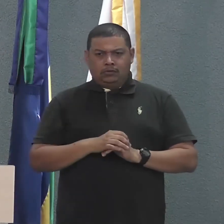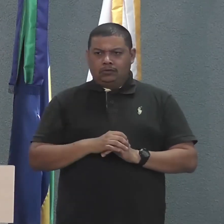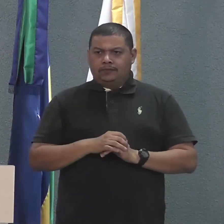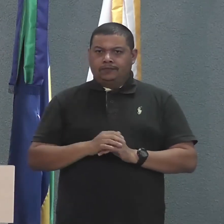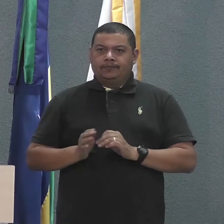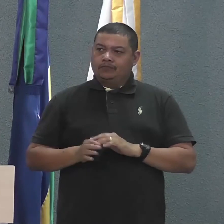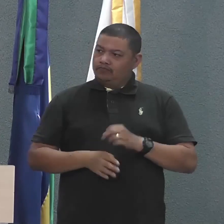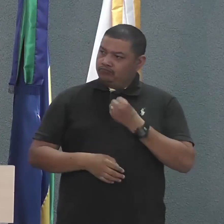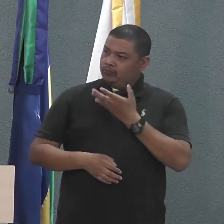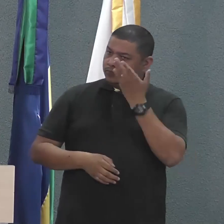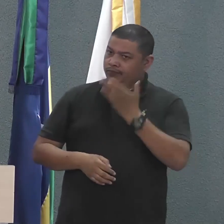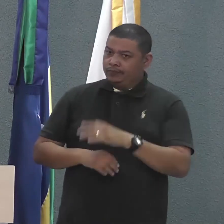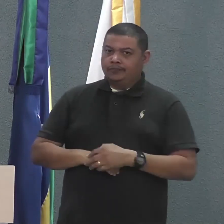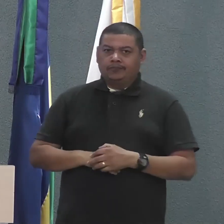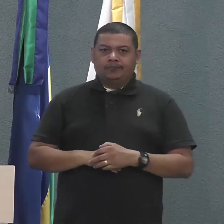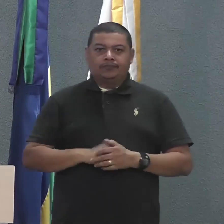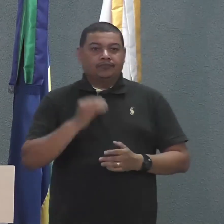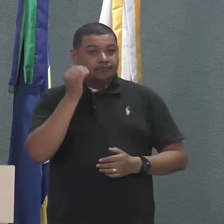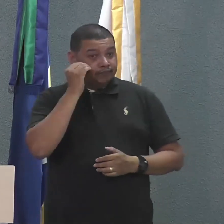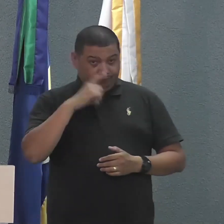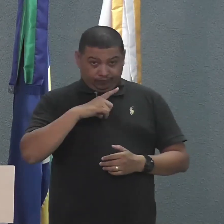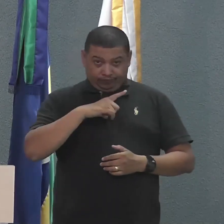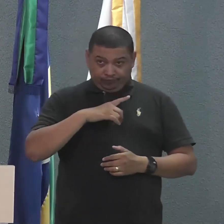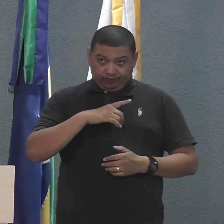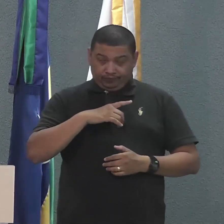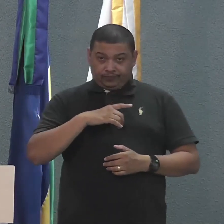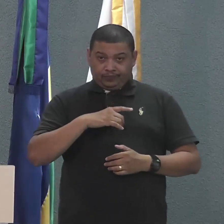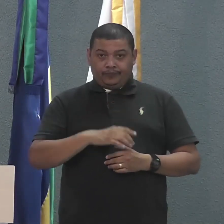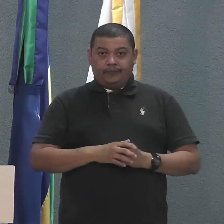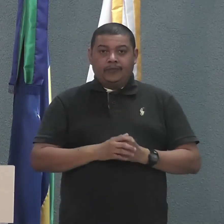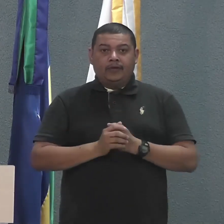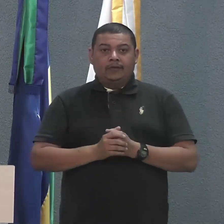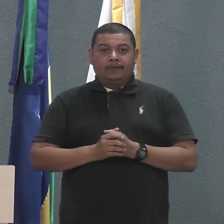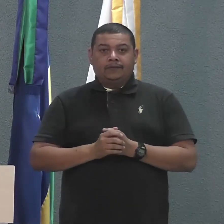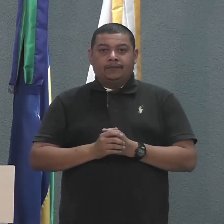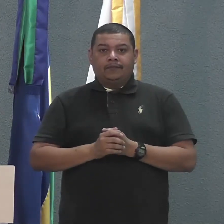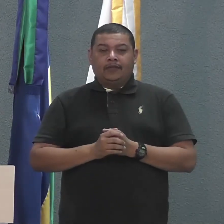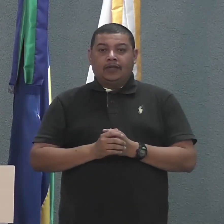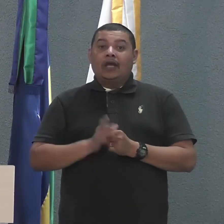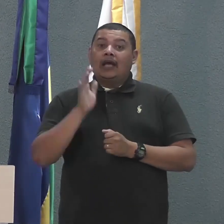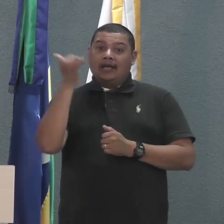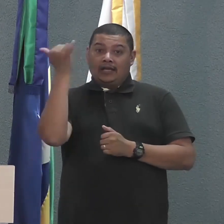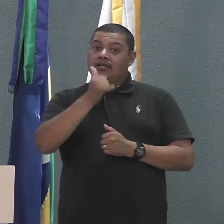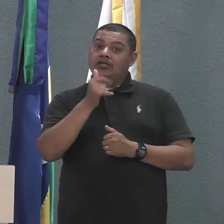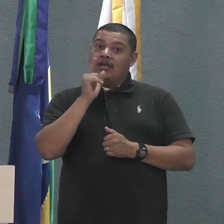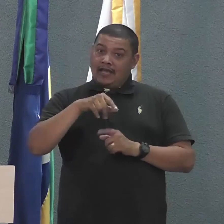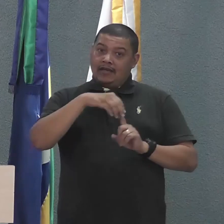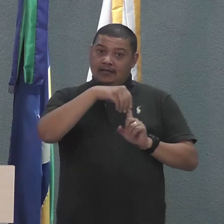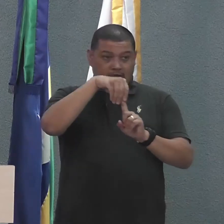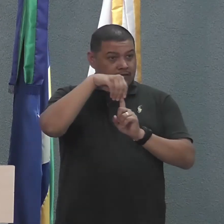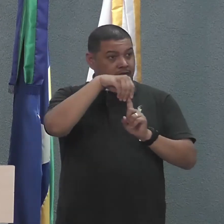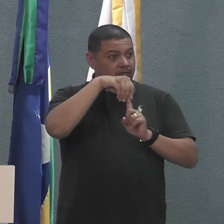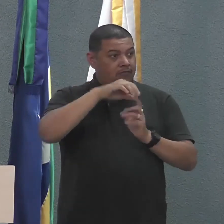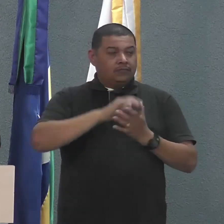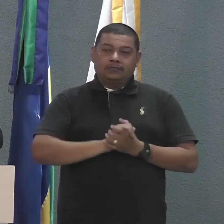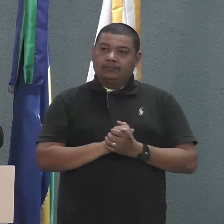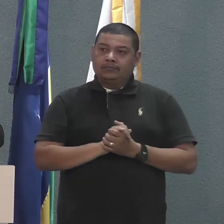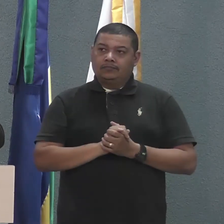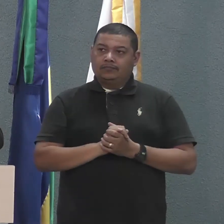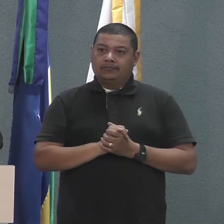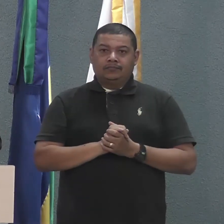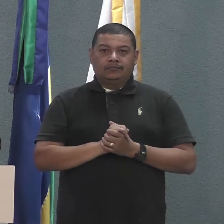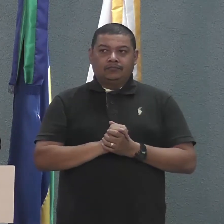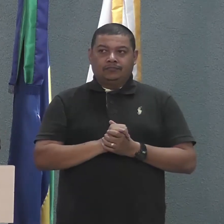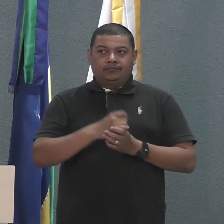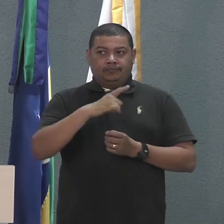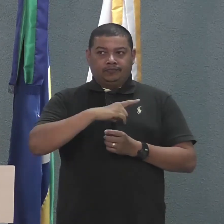ver a ineficiência de uma prestadora de serviço, que é um serviço essencial hoje, que é a energia elétrica, está